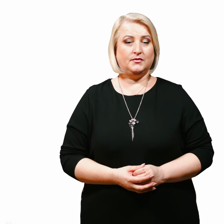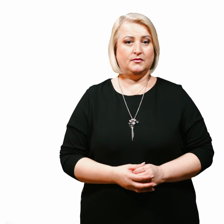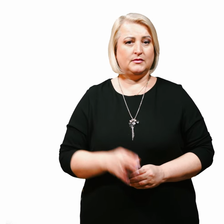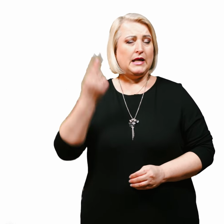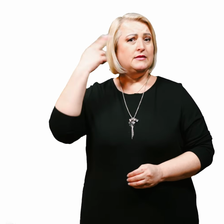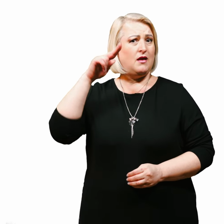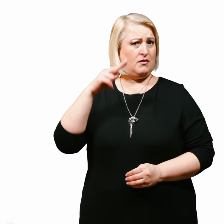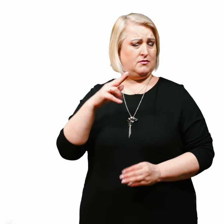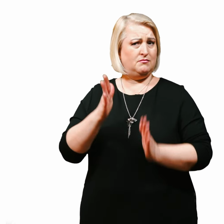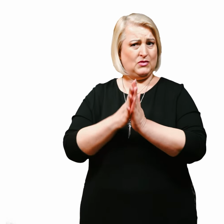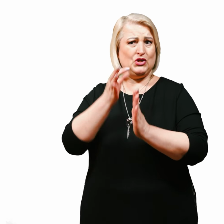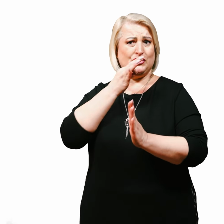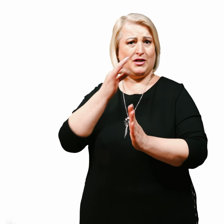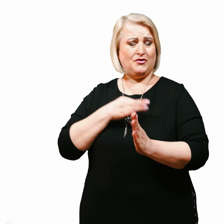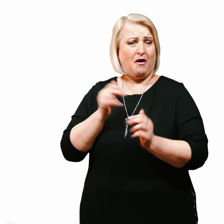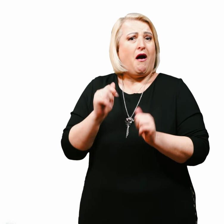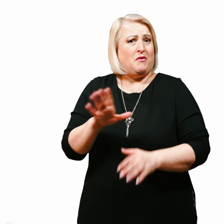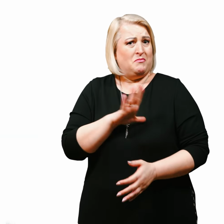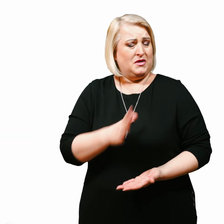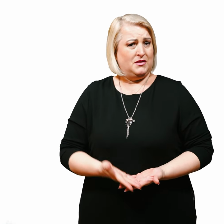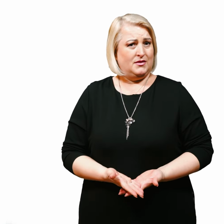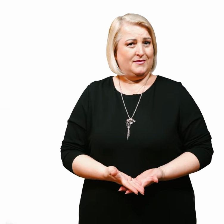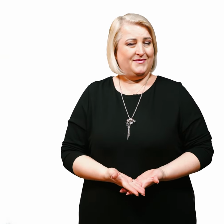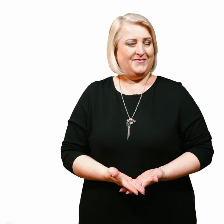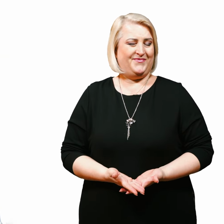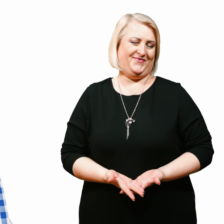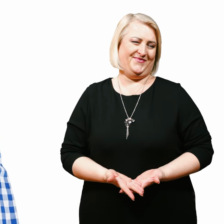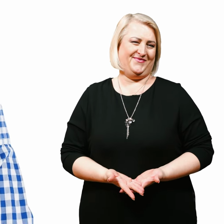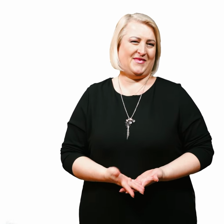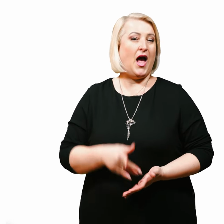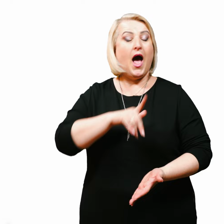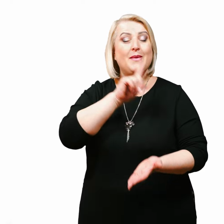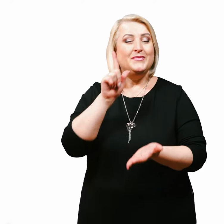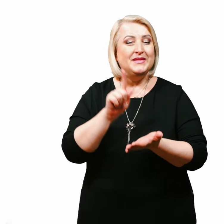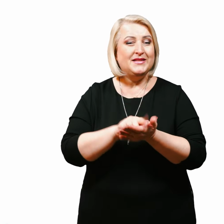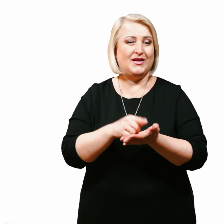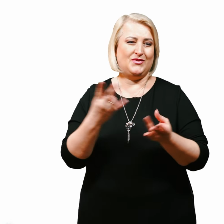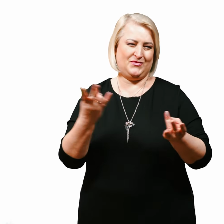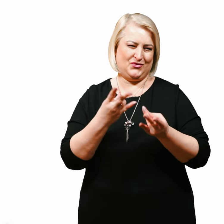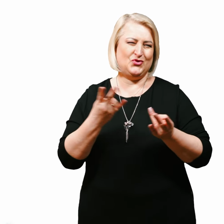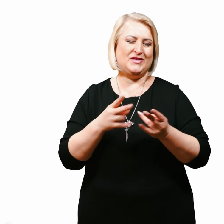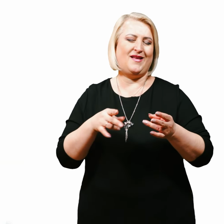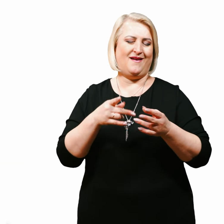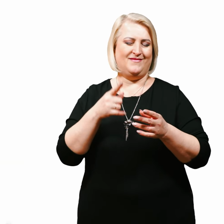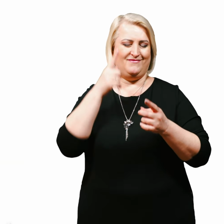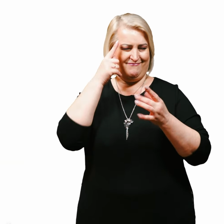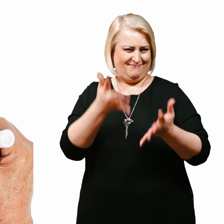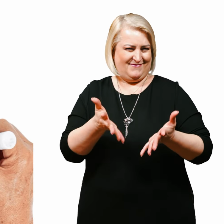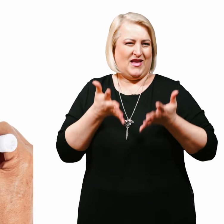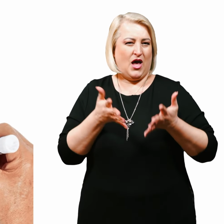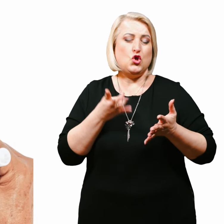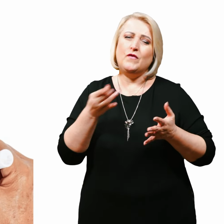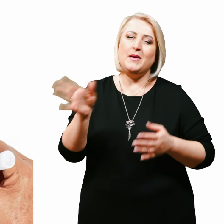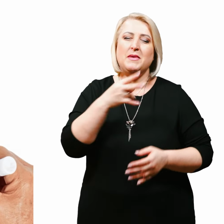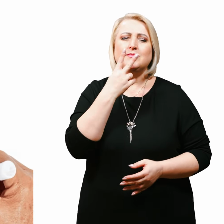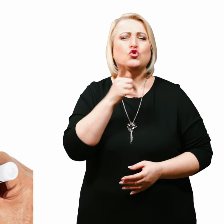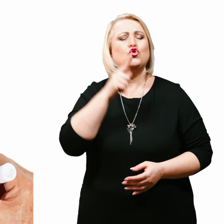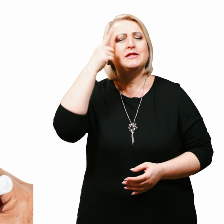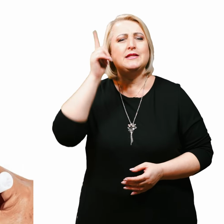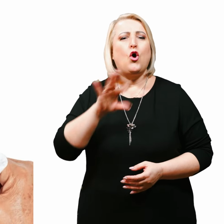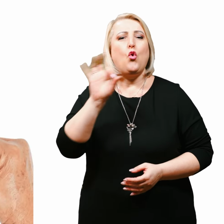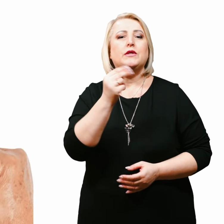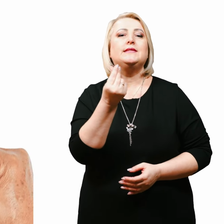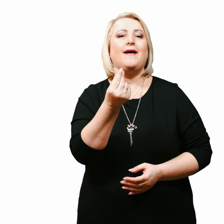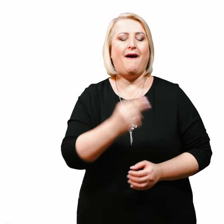Дядя, как быть? Эми, мы обязательно это выясним. Но давай посмотрим, что именно ты знаешь о